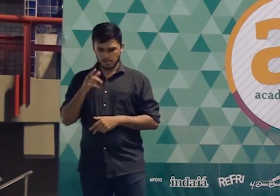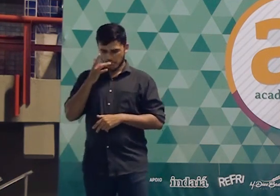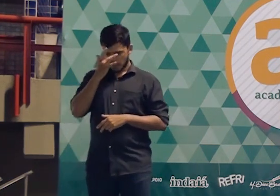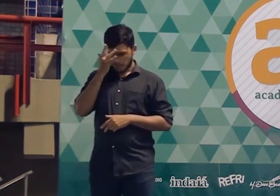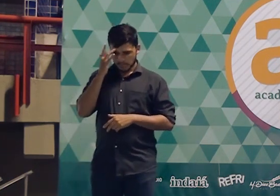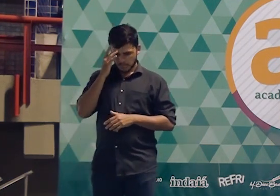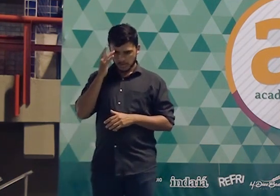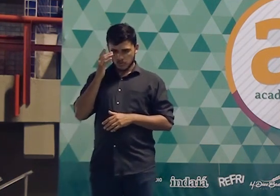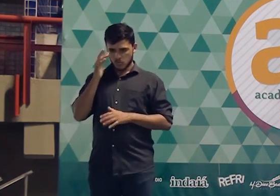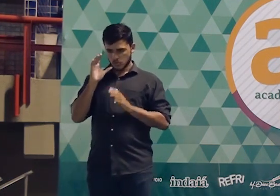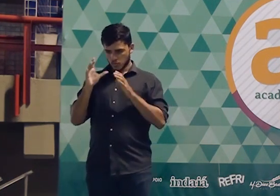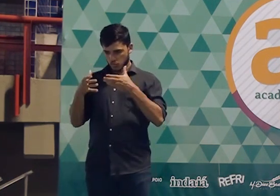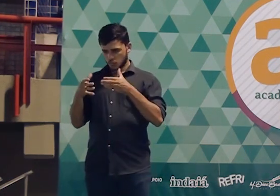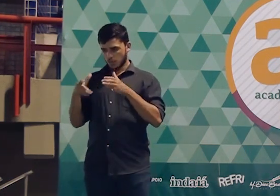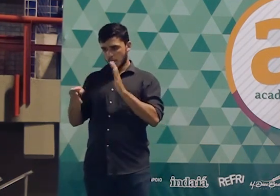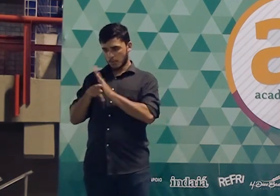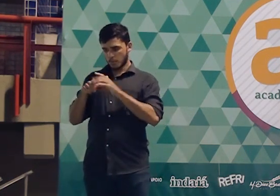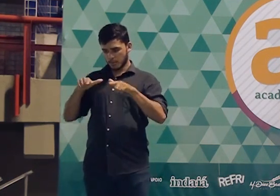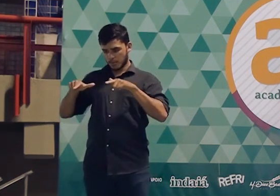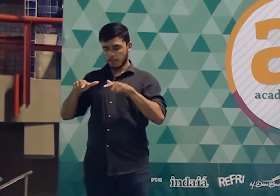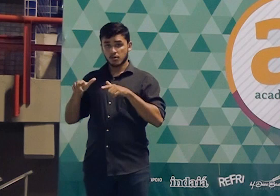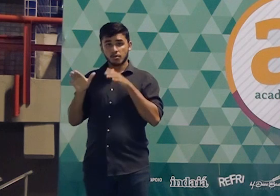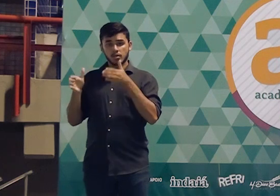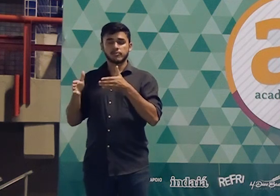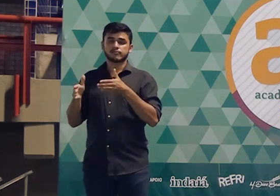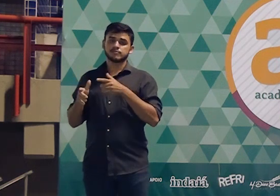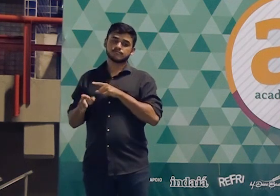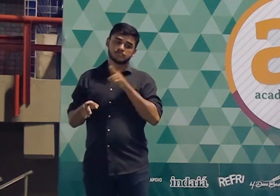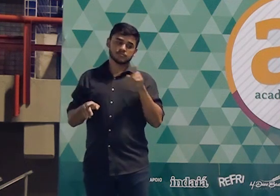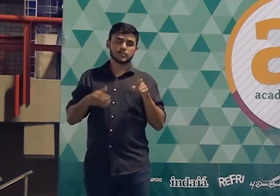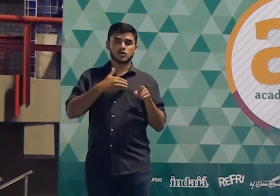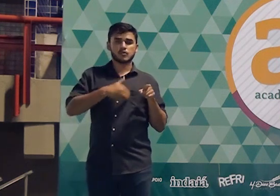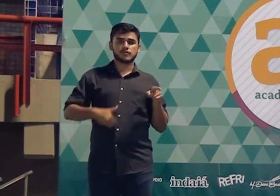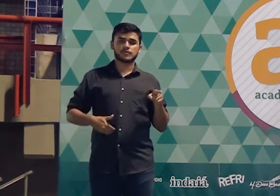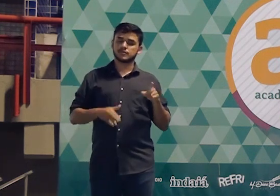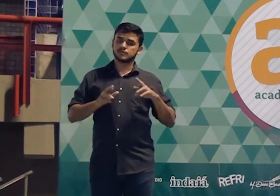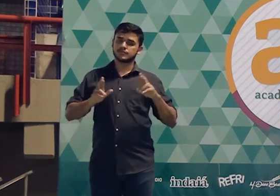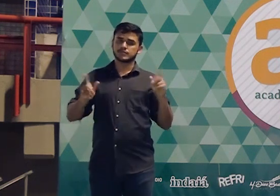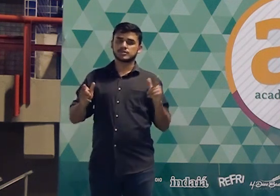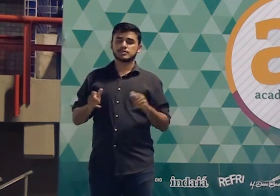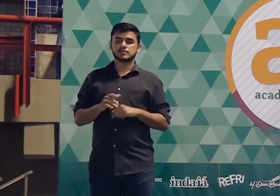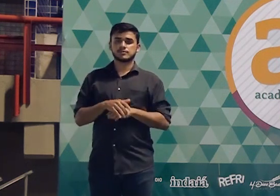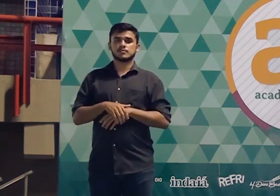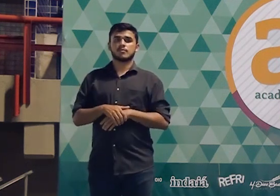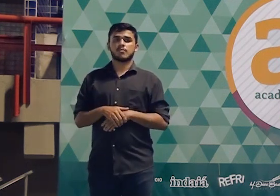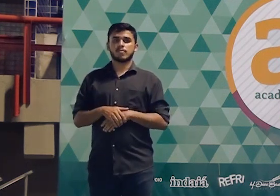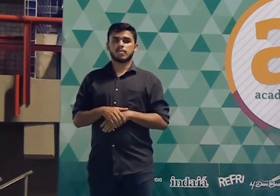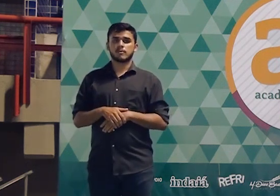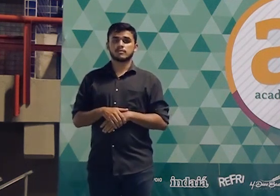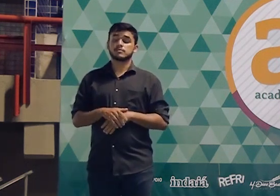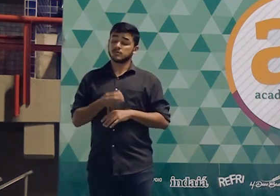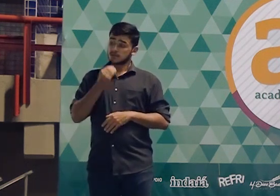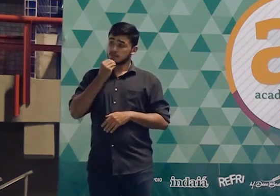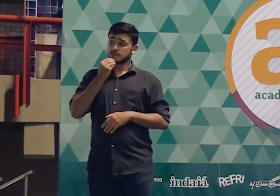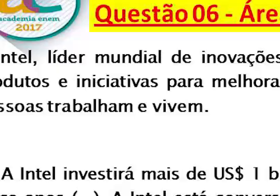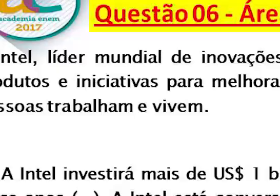funcional em empresa privada? É, mas no serviço público não é tão funcional não, tá? Mas devia